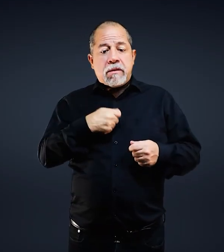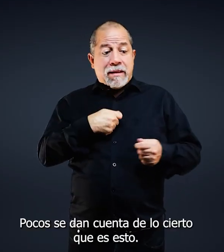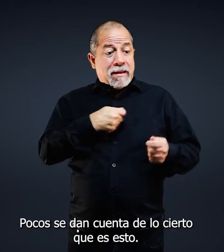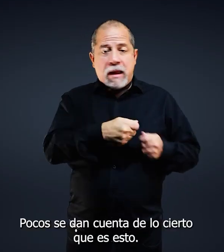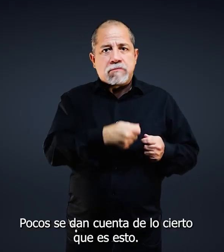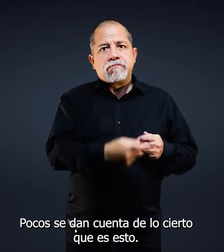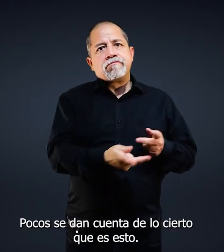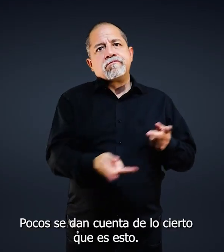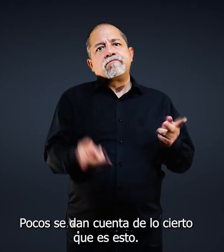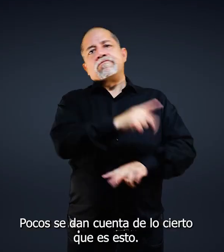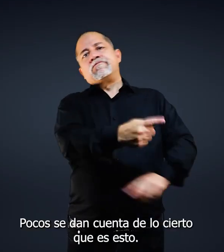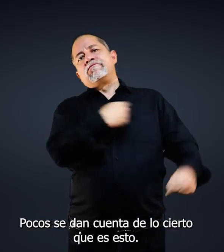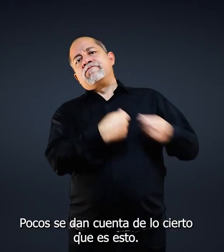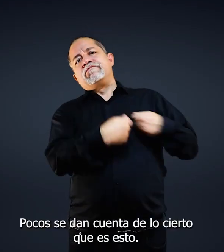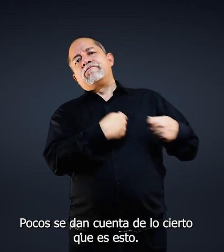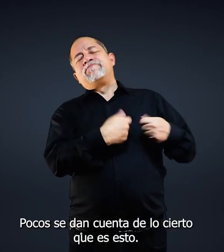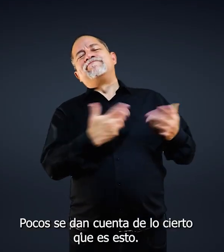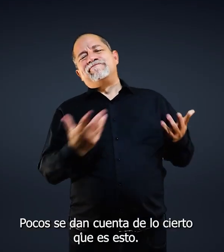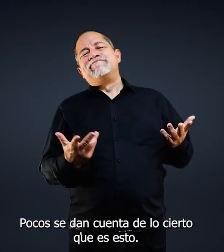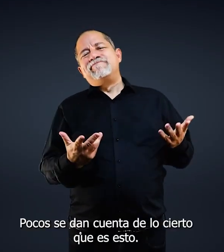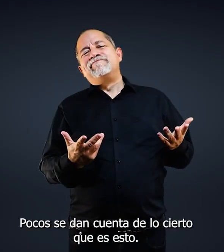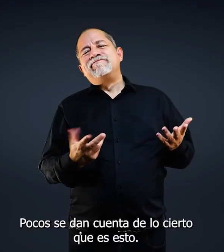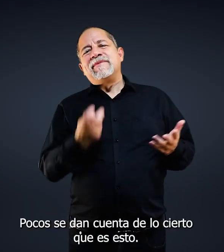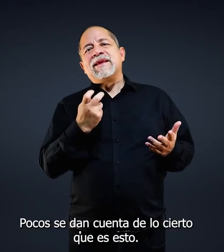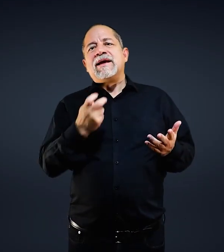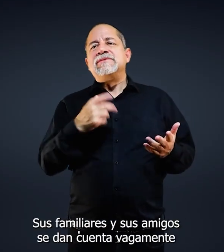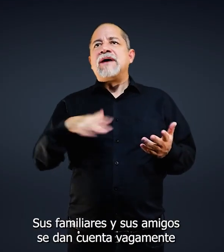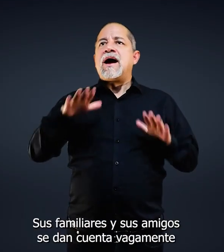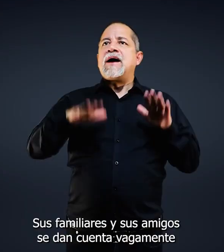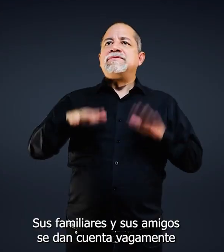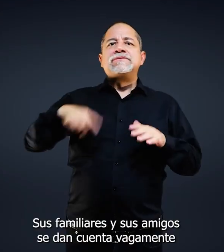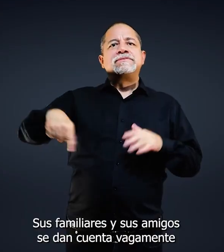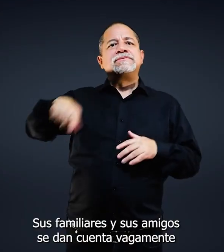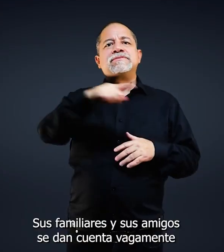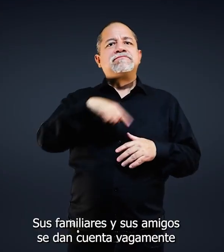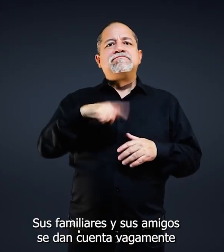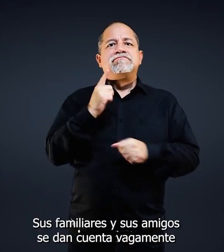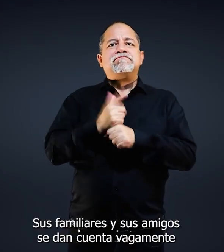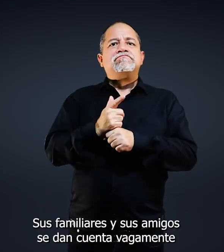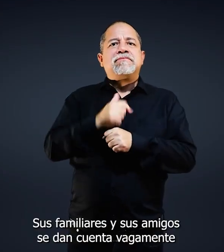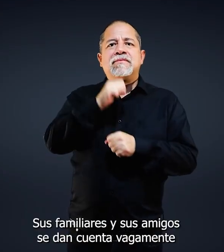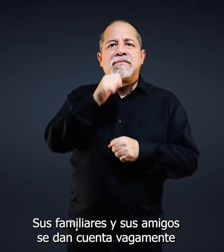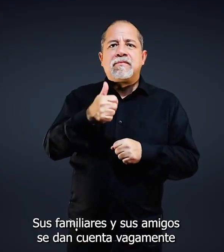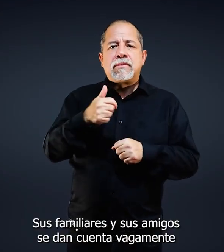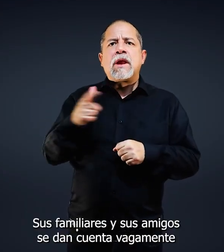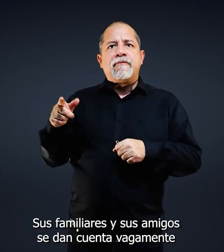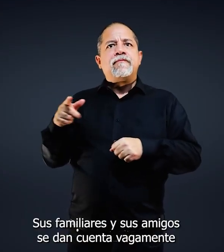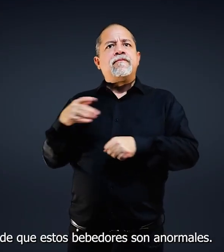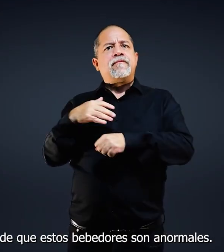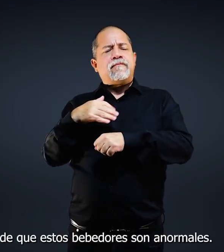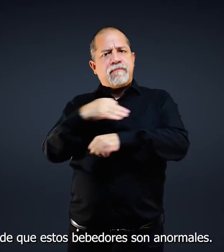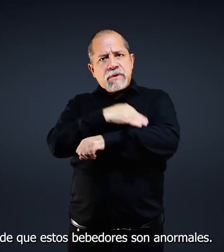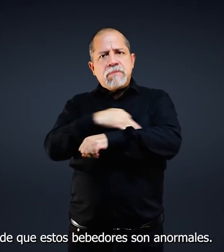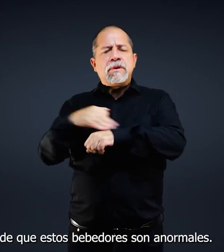Pocos se dan cuenta de lo cierto que es esto. Sus familiares y sus amigos se dan cuenta vagamente de que estos bebedores